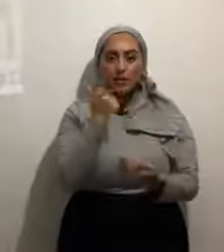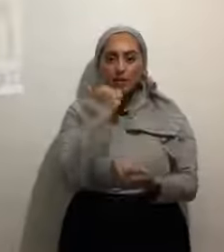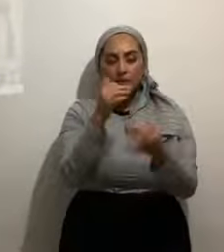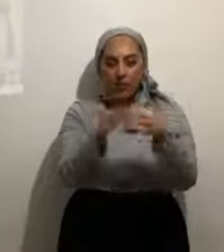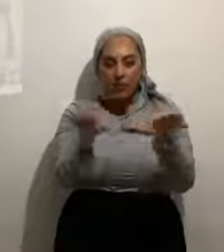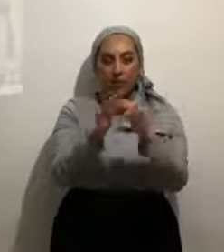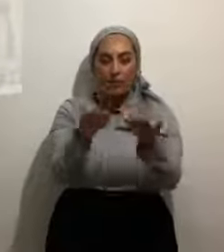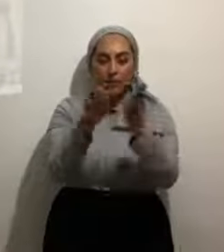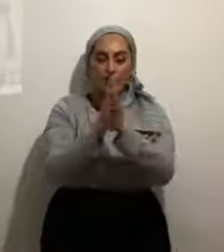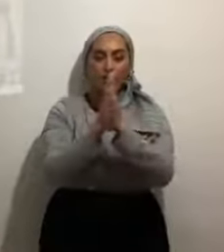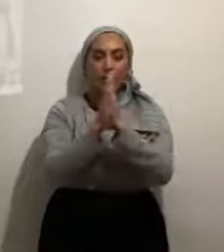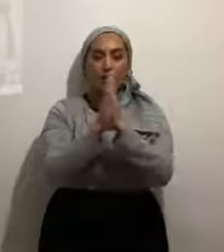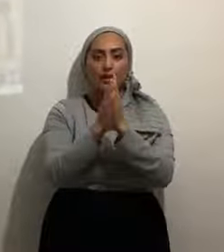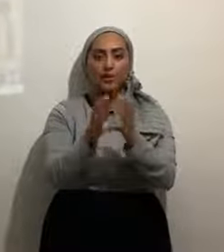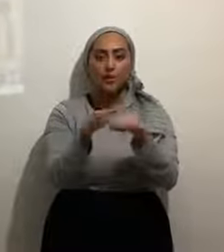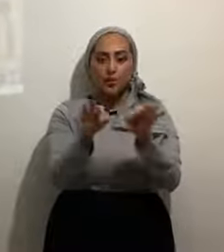ora, clama, gime.